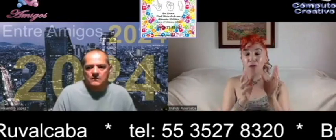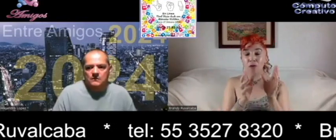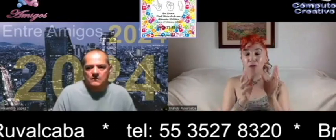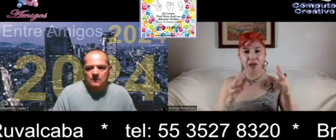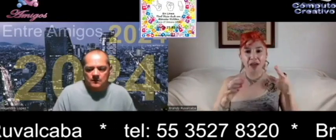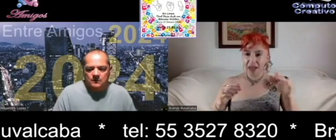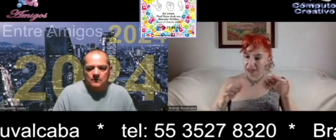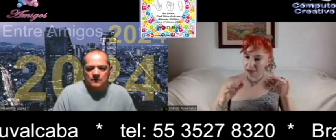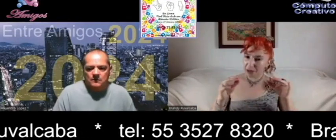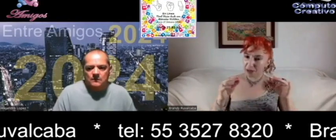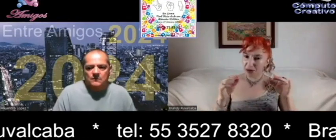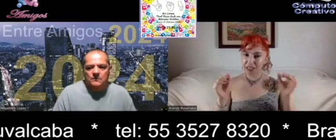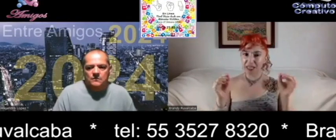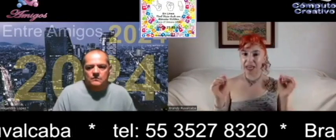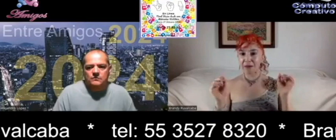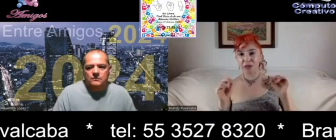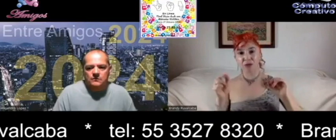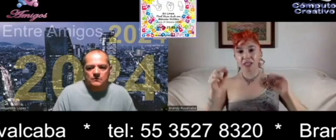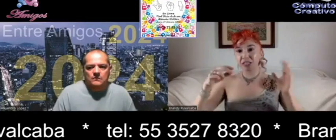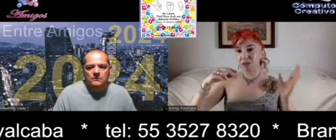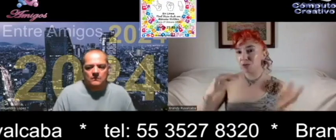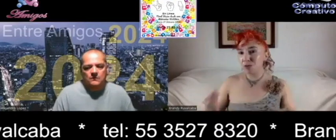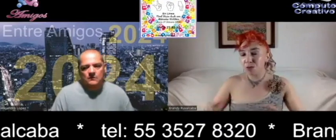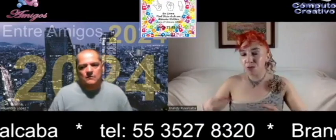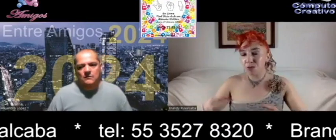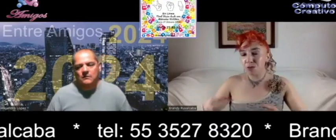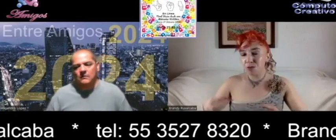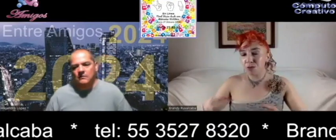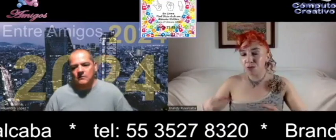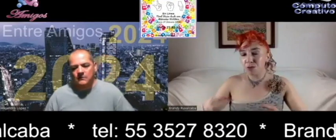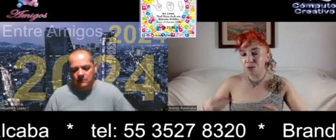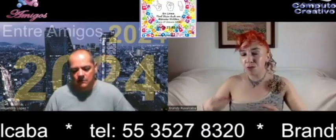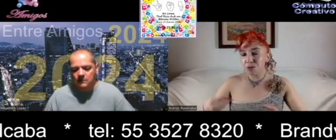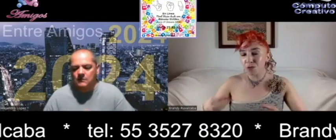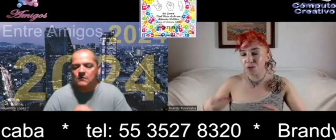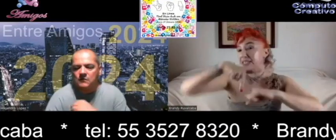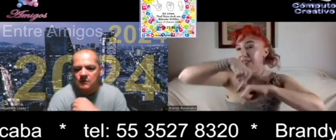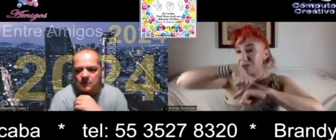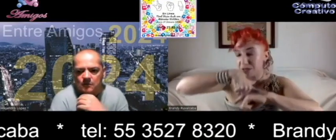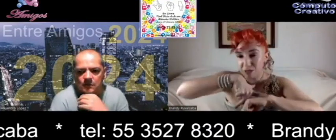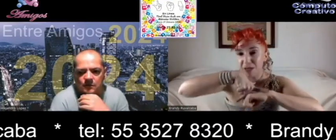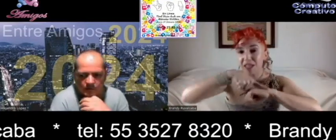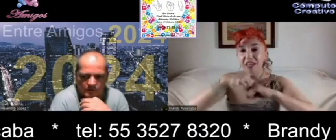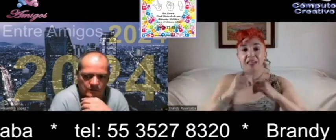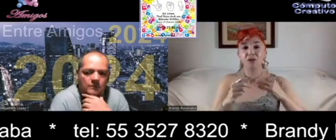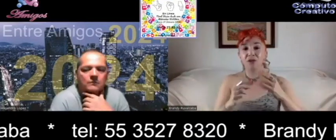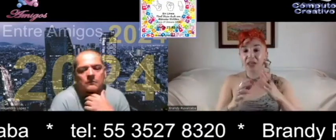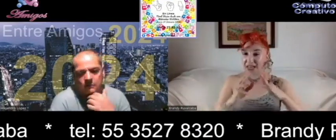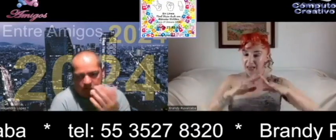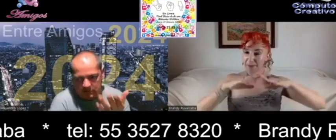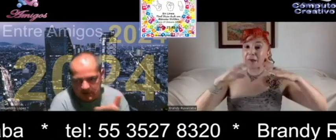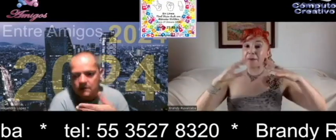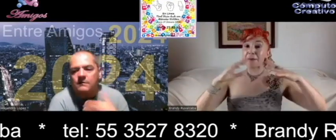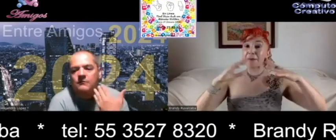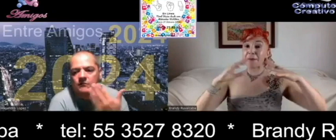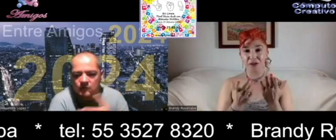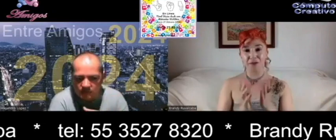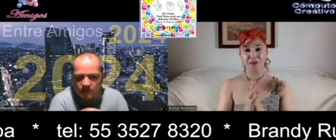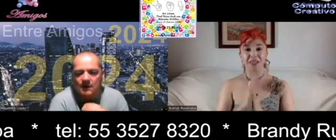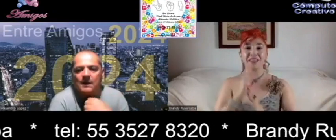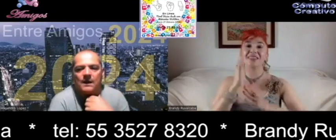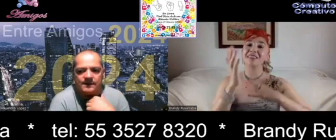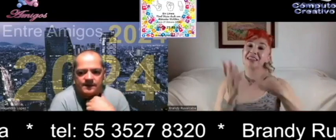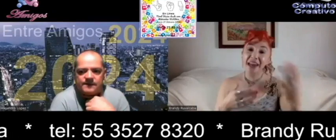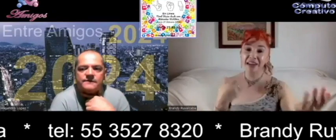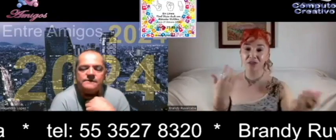mood, ¿no? En el modo de, ¿qué me toca hacer? Ah, me toca hacer un split. Ah, pero no puedo llegar a hacer un split. Tengo que preparar a